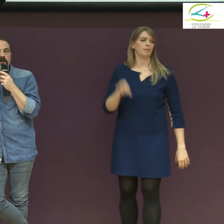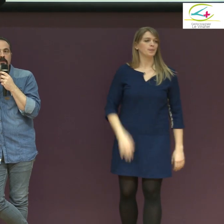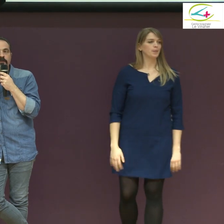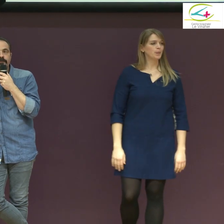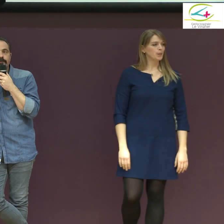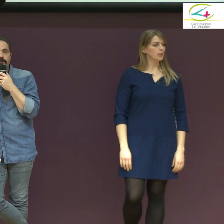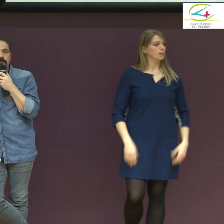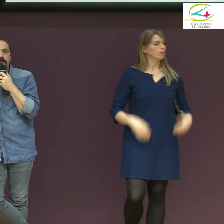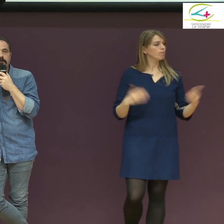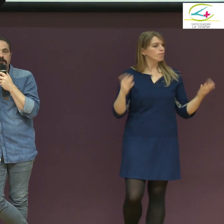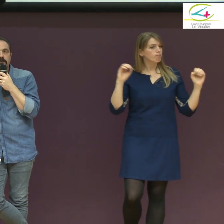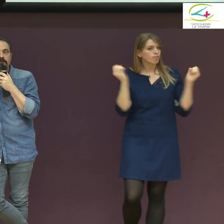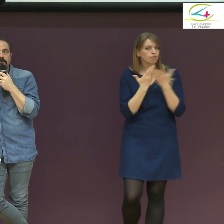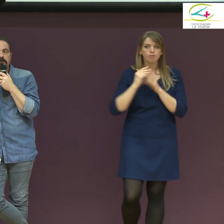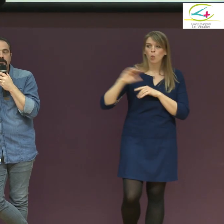D'autres réactions ?